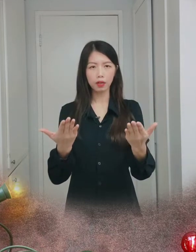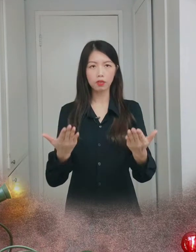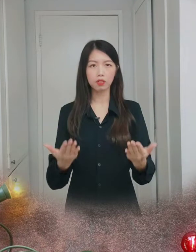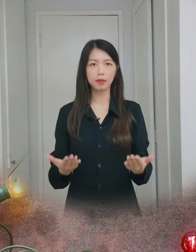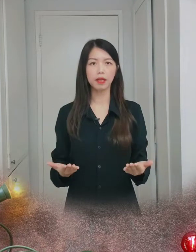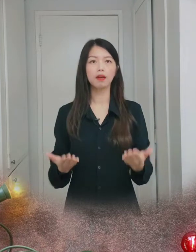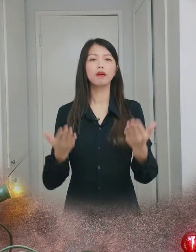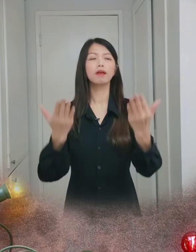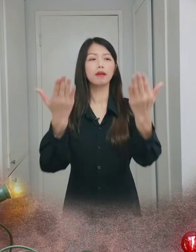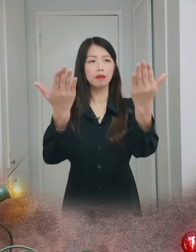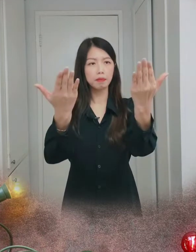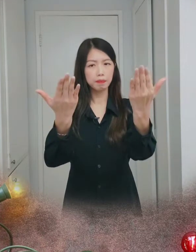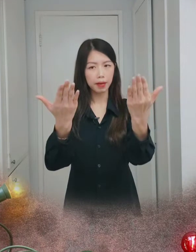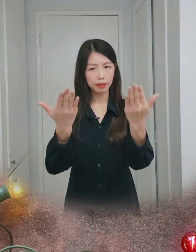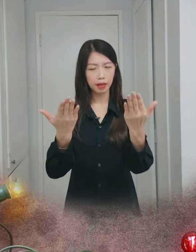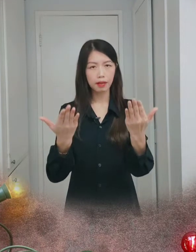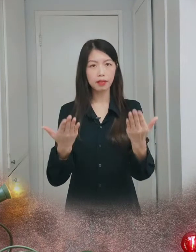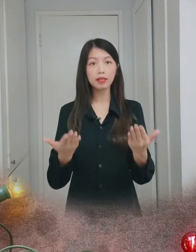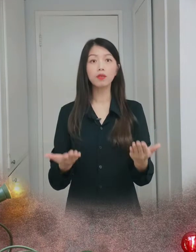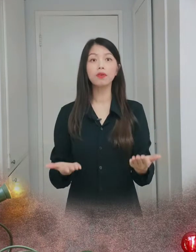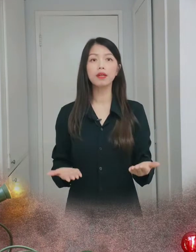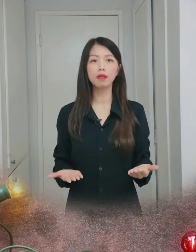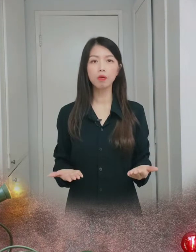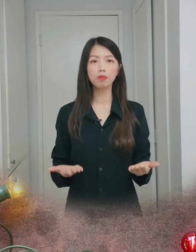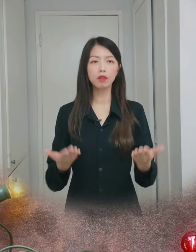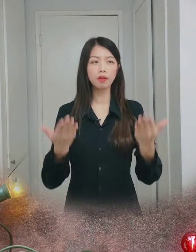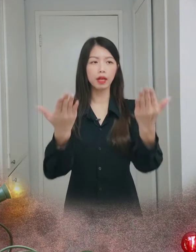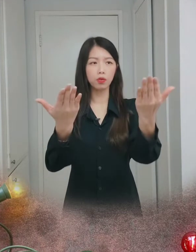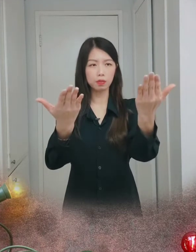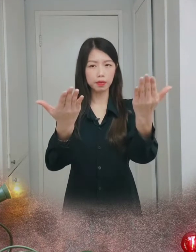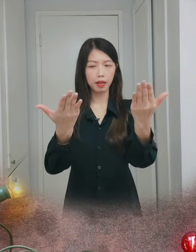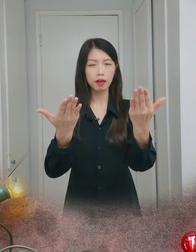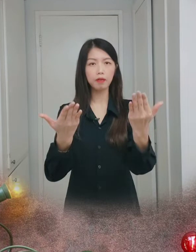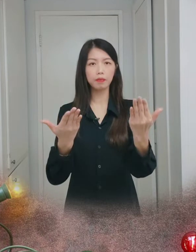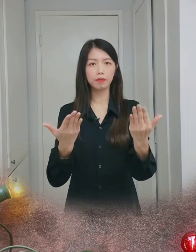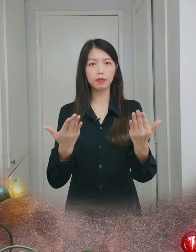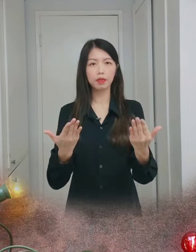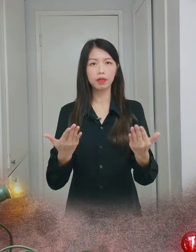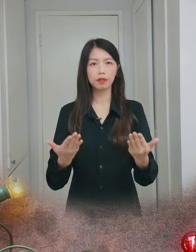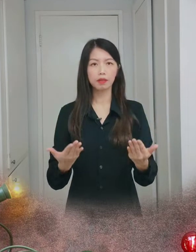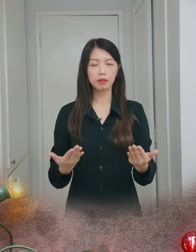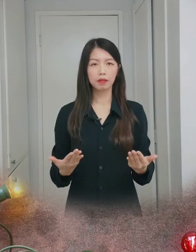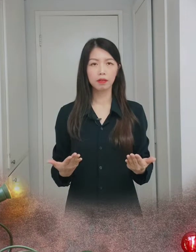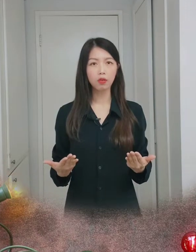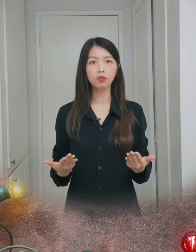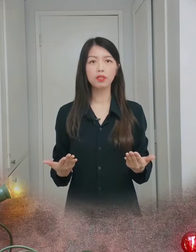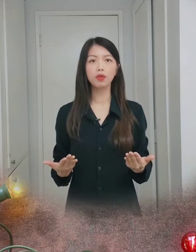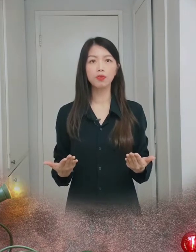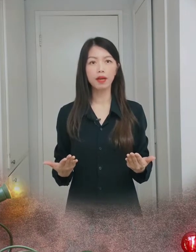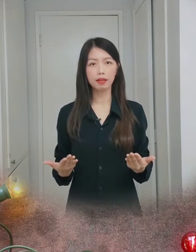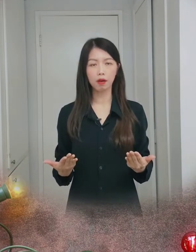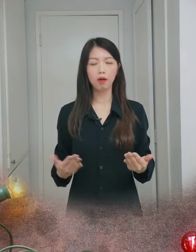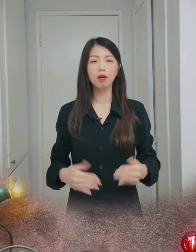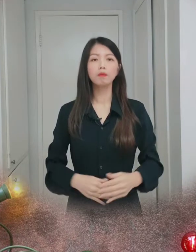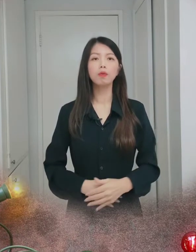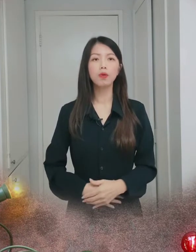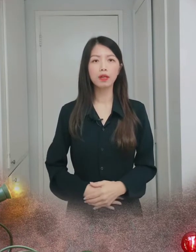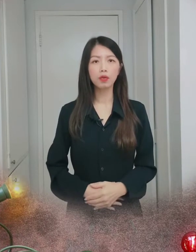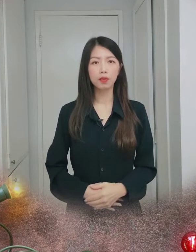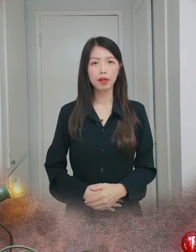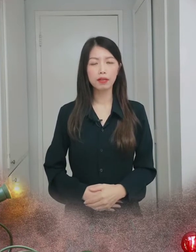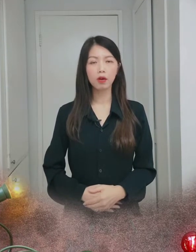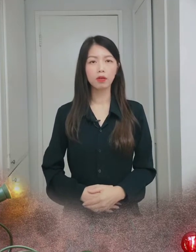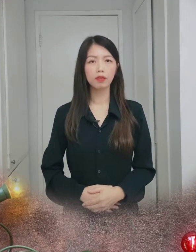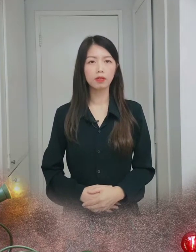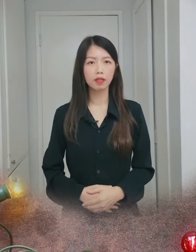쪽으로 당겨주시면 돼요. 받다, 살짝 위에서부터 내려오시면 돼요. 주시기 위해서,